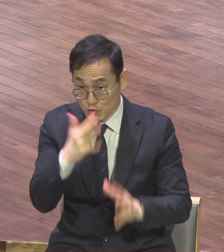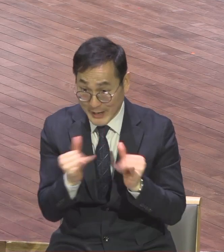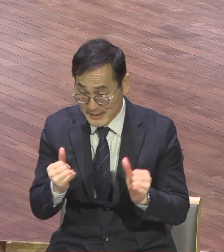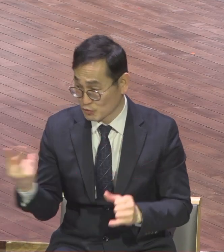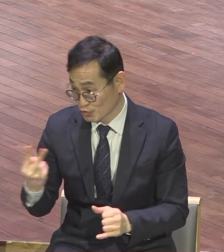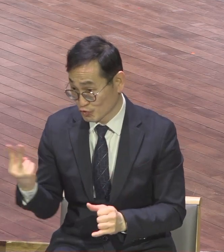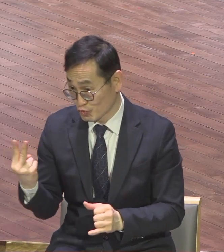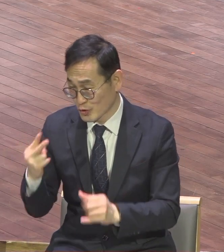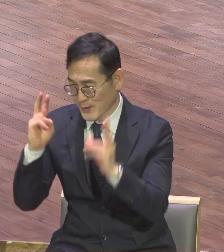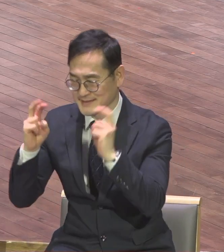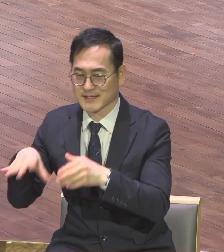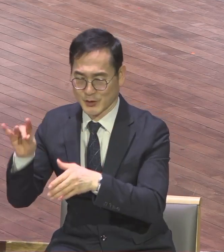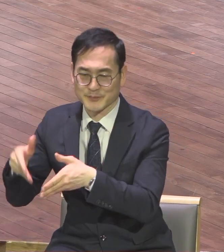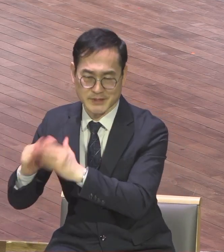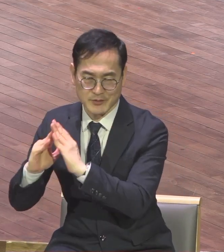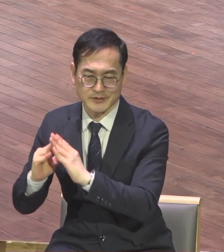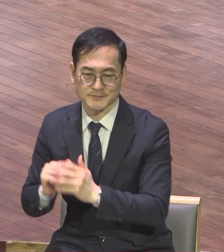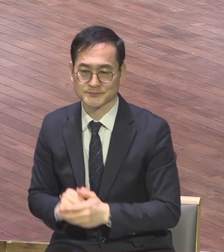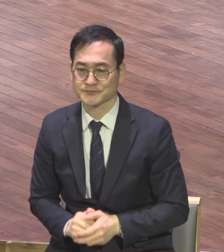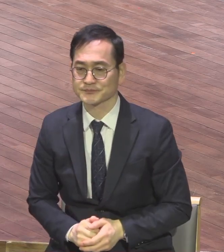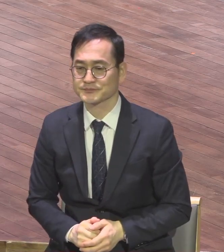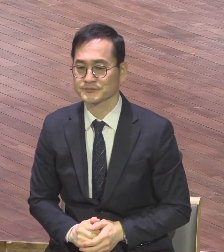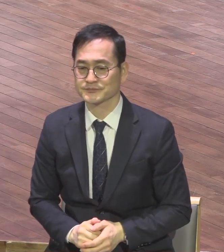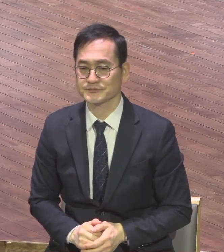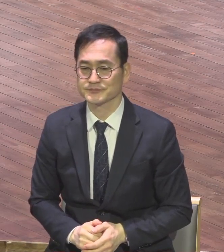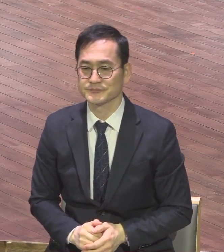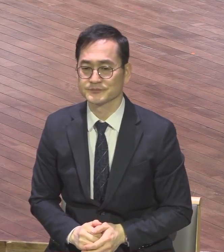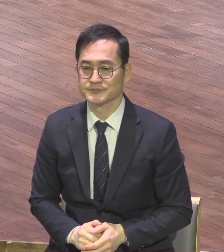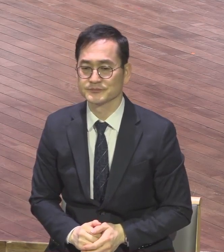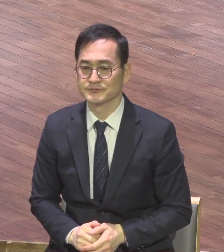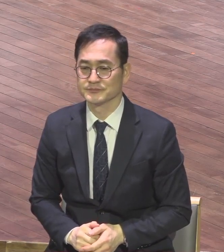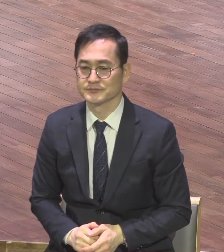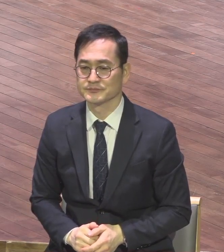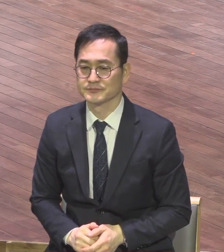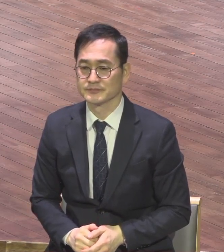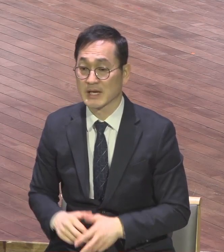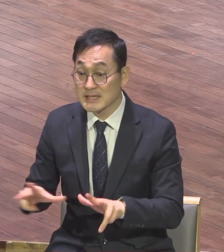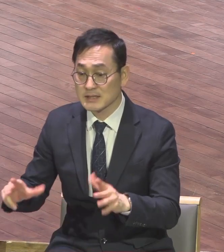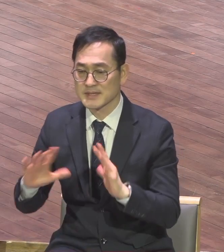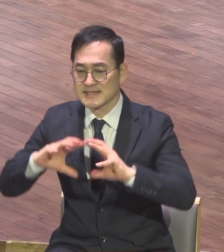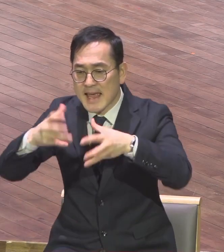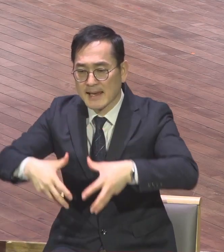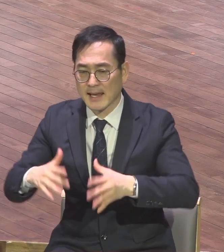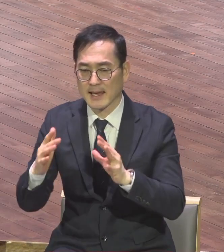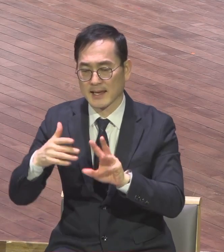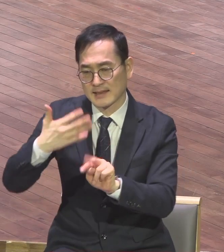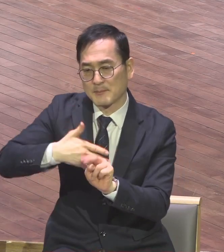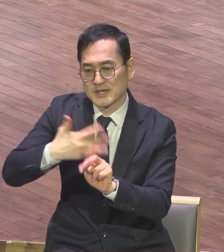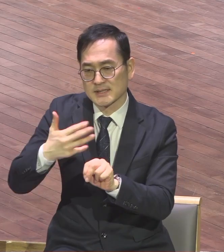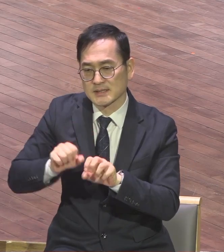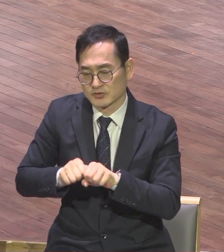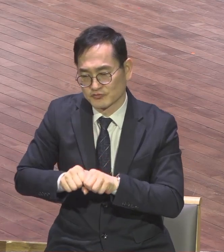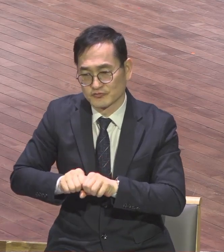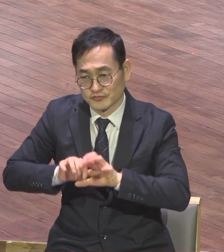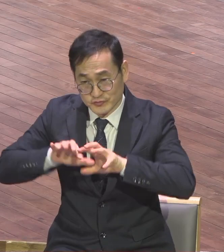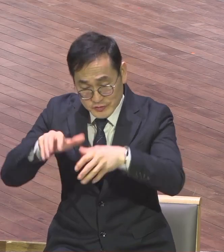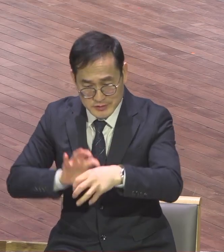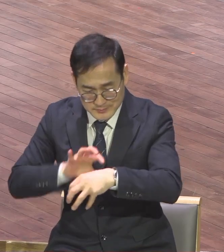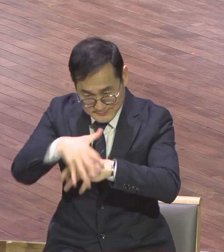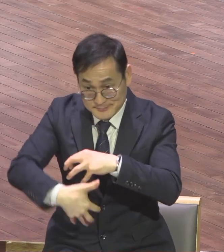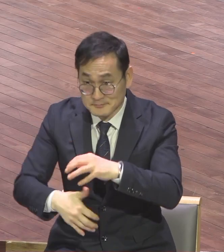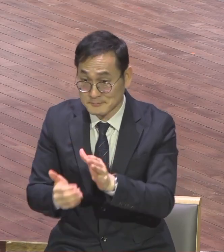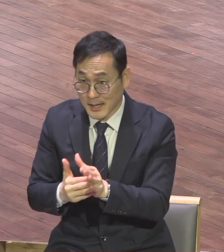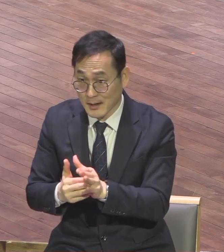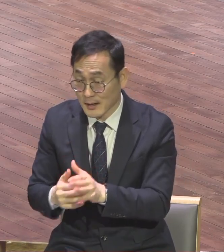3단체 회사죠. 지금 현재 미디어 시장을 장악했다 그래도 과언이 아닐 정도의 영향력을 가지고 있습니다. 이 넷플릭스는